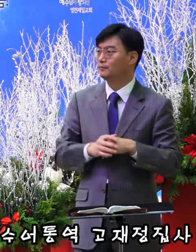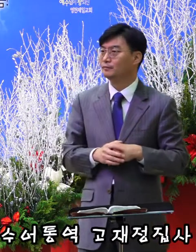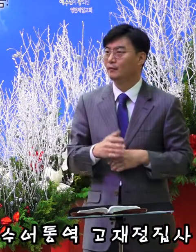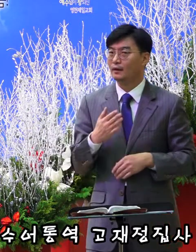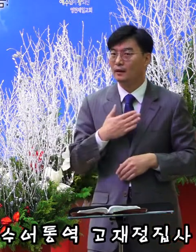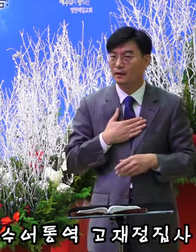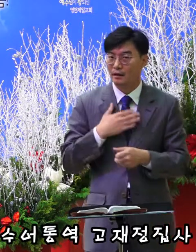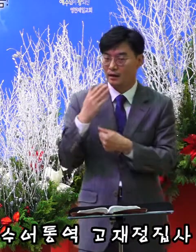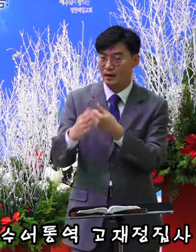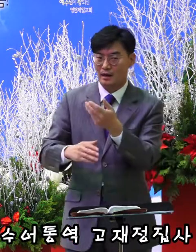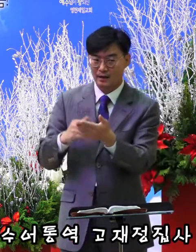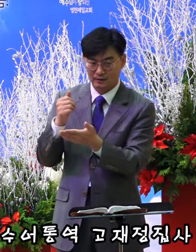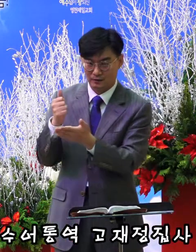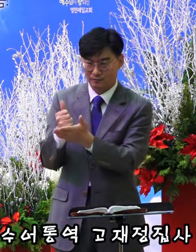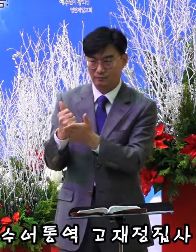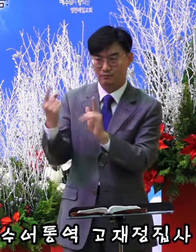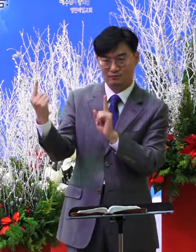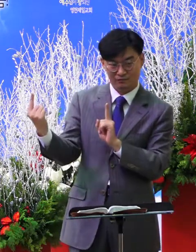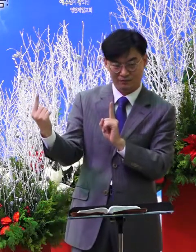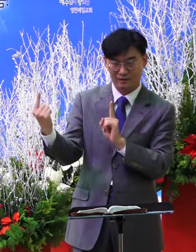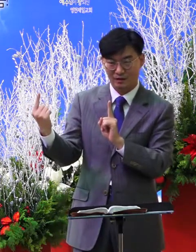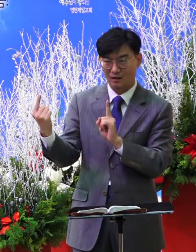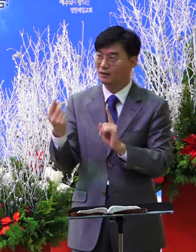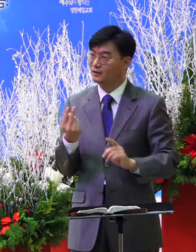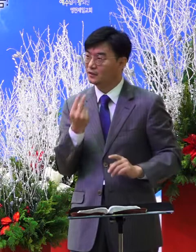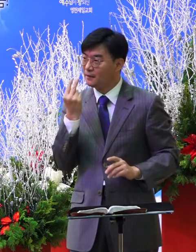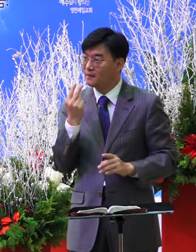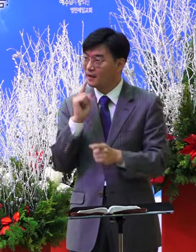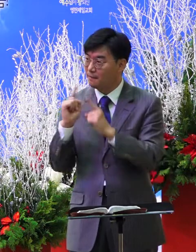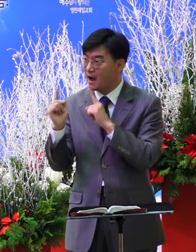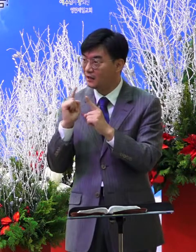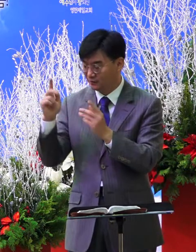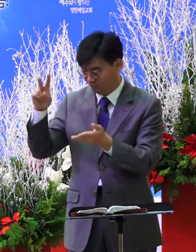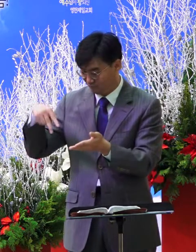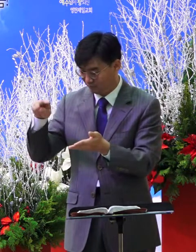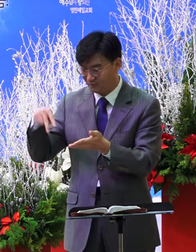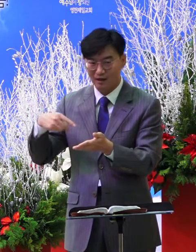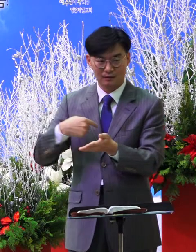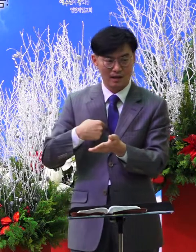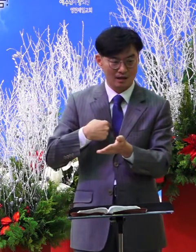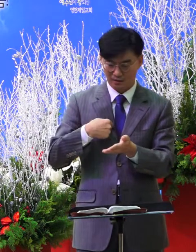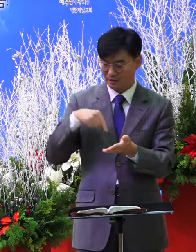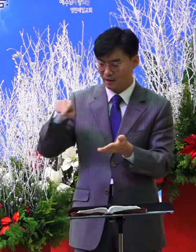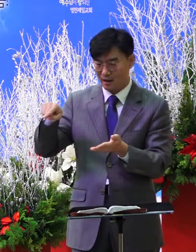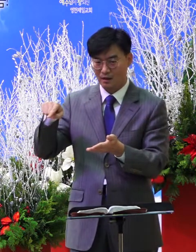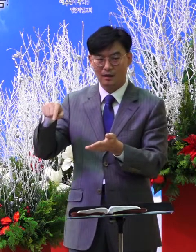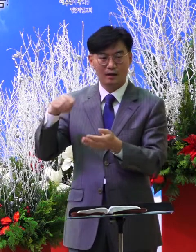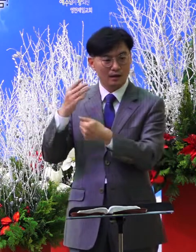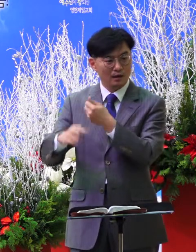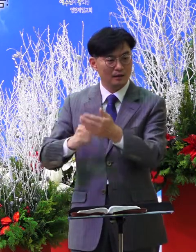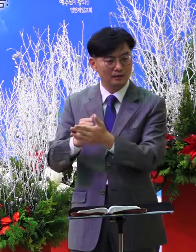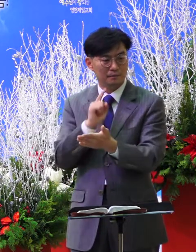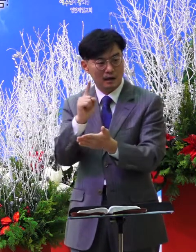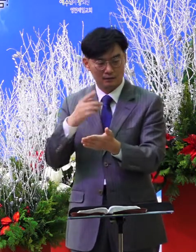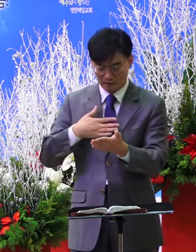하나님 앞에서 또 생명의 말씀 앞에서 얼마나 하잘것없고 아무것도